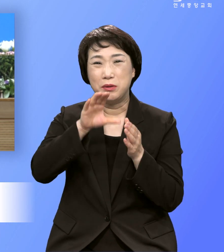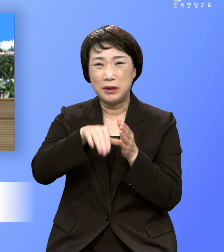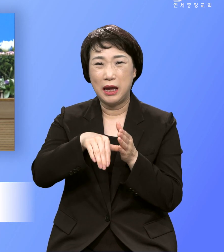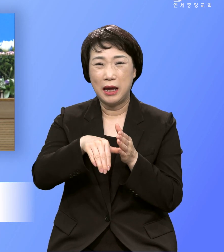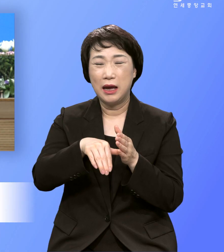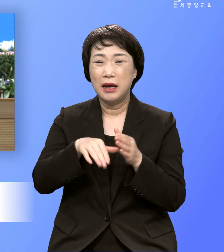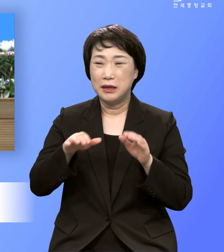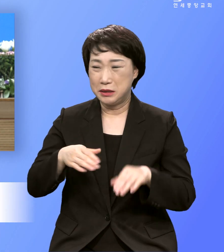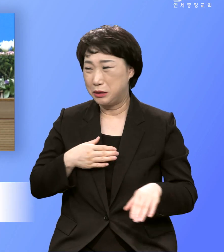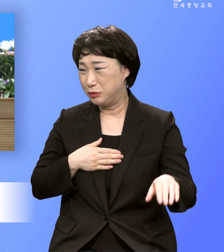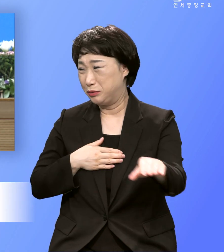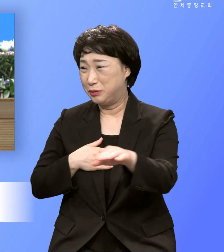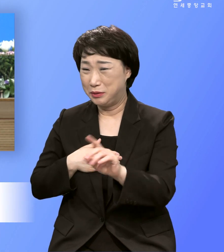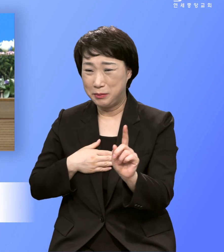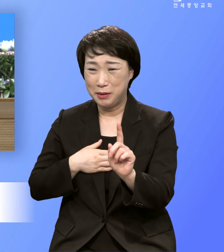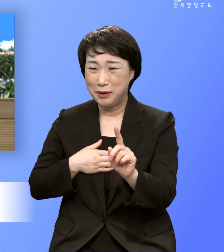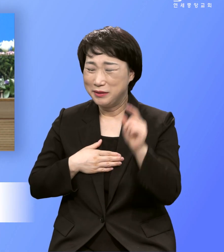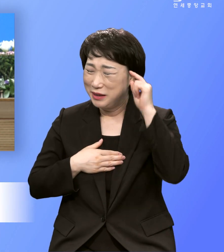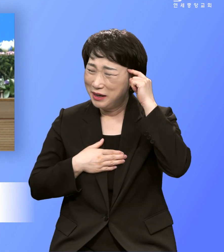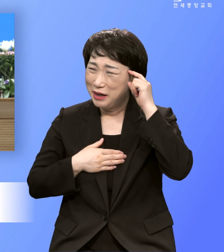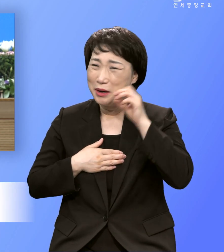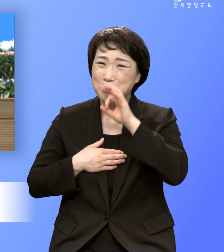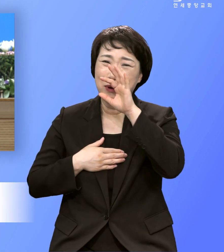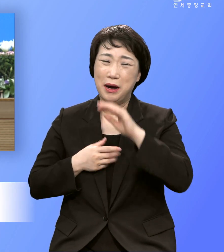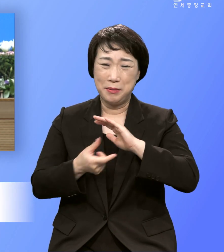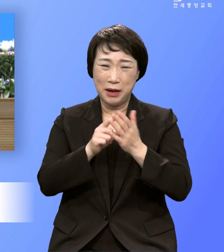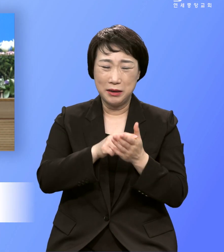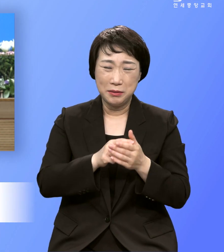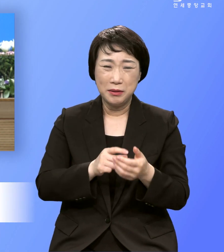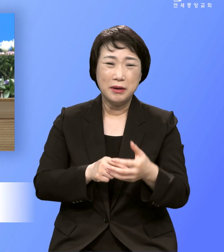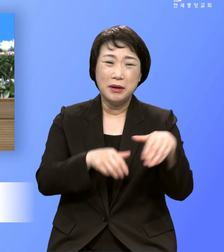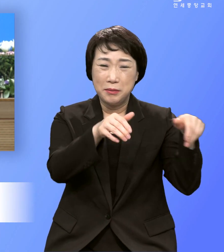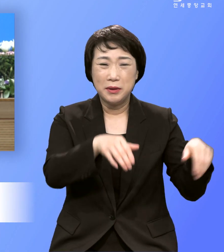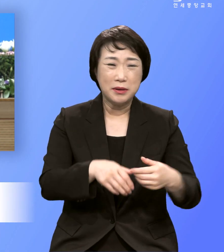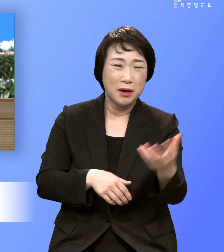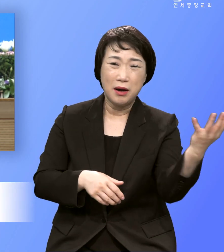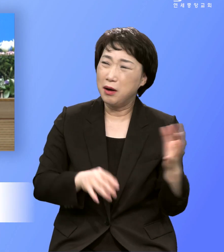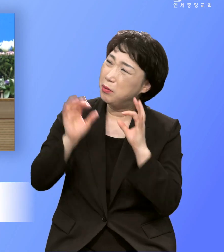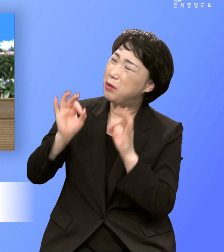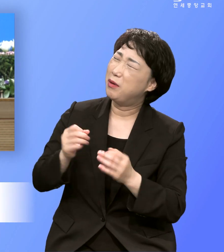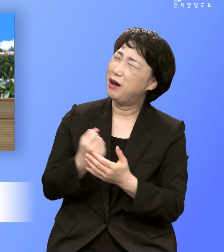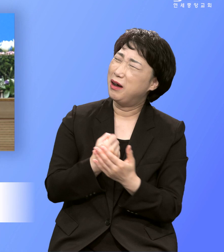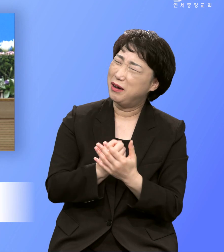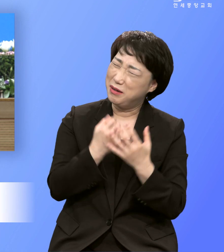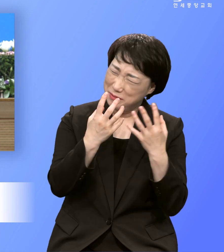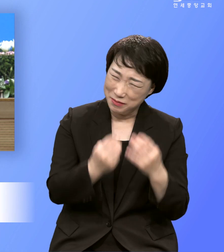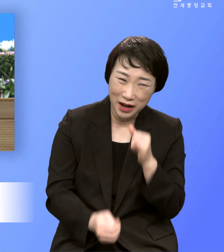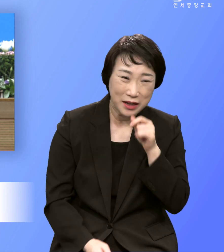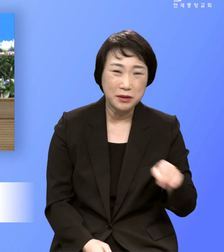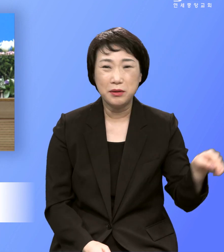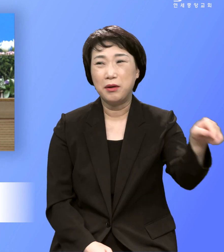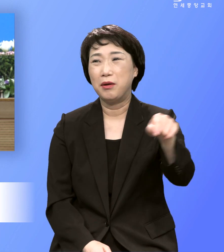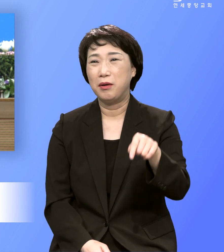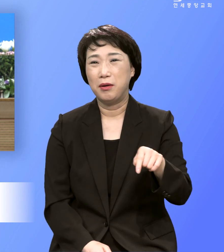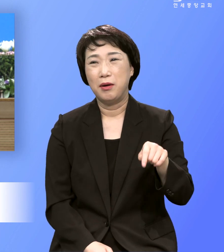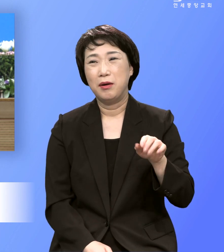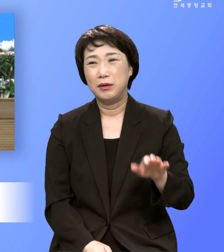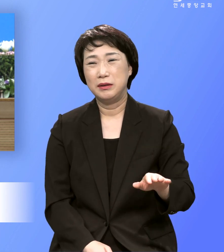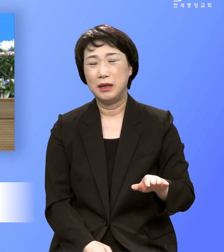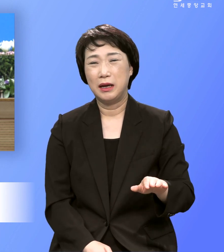우리가 상상이 안 될 만큼 옆에서 보는 사람은 느끼잖아요. 힘들었을 때도